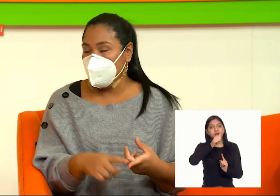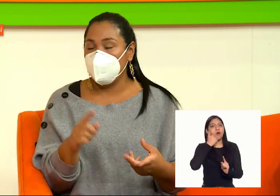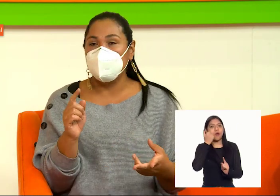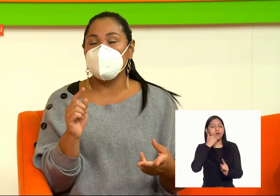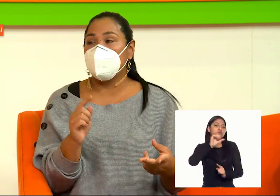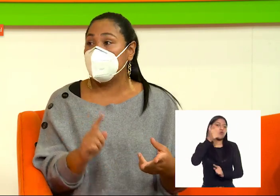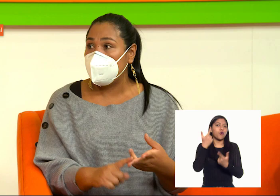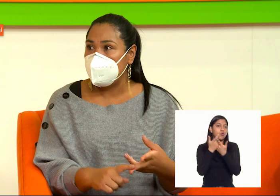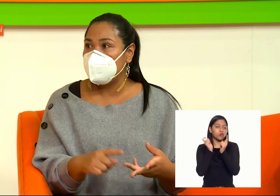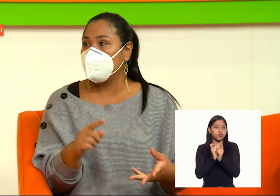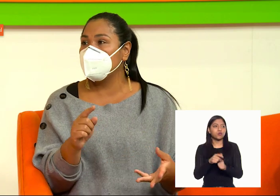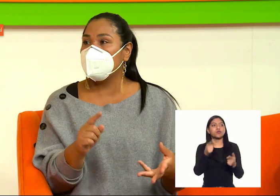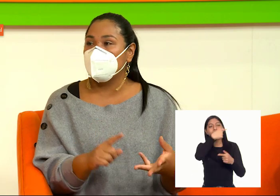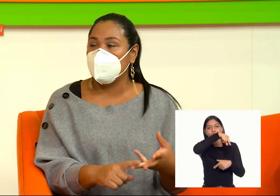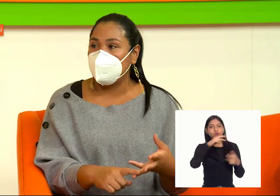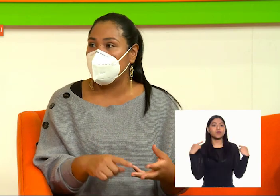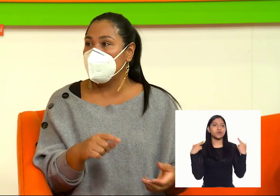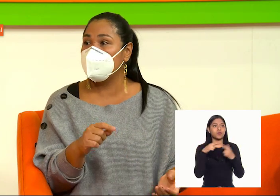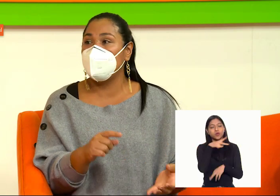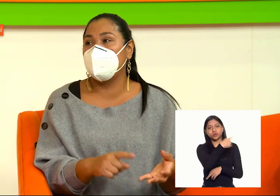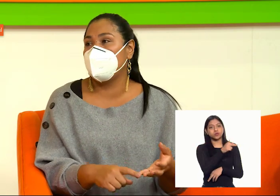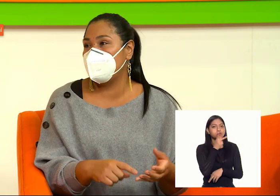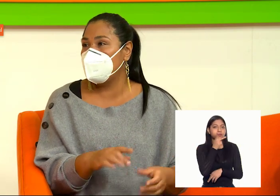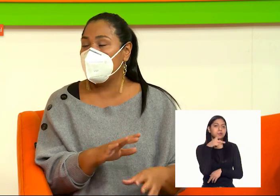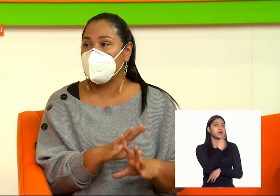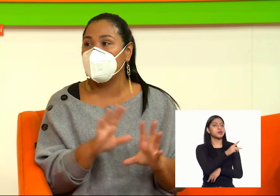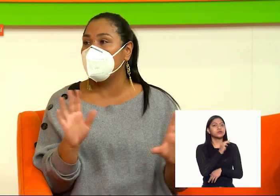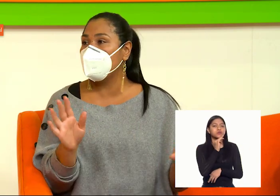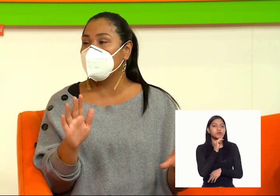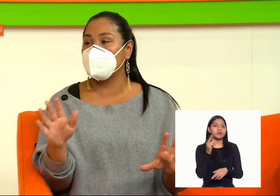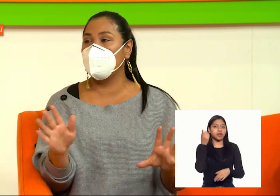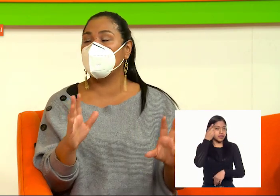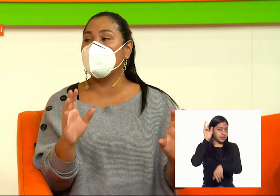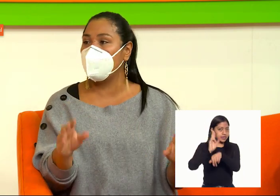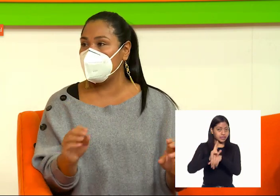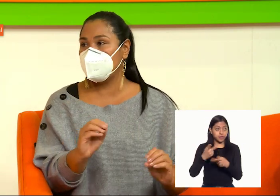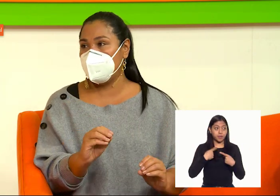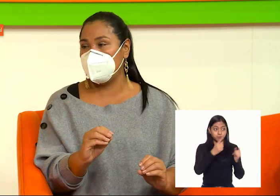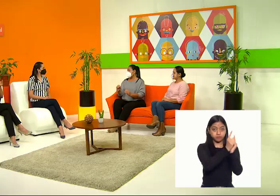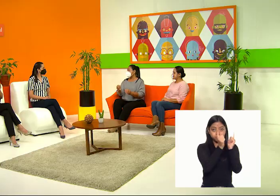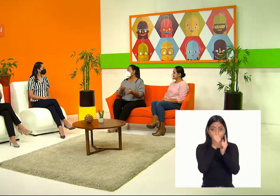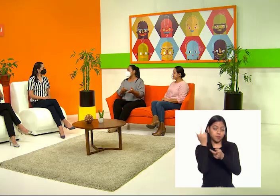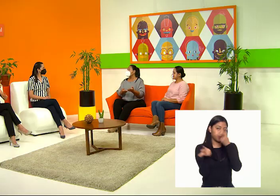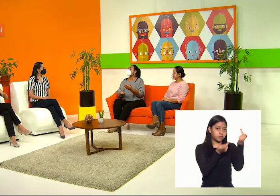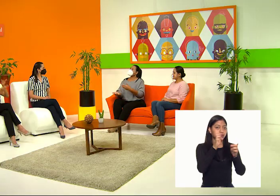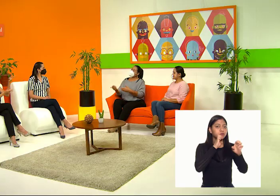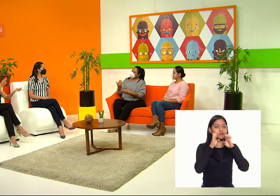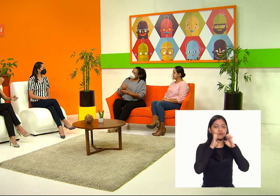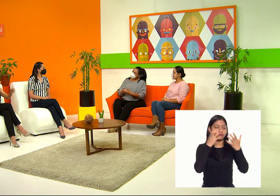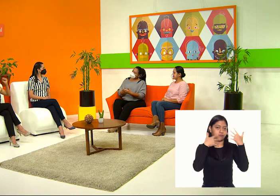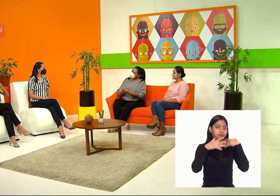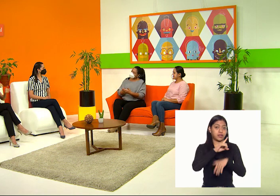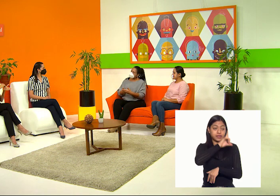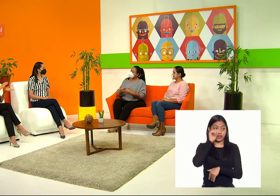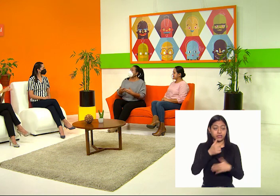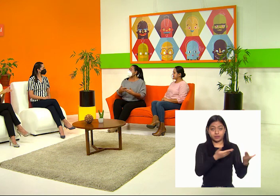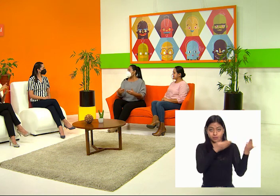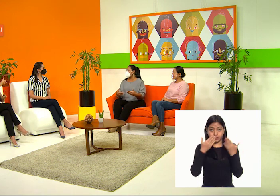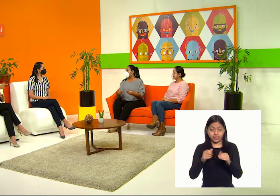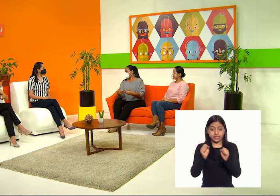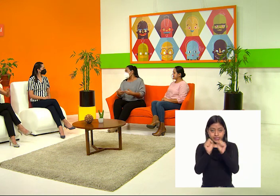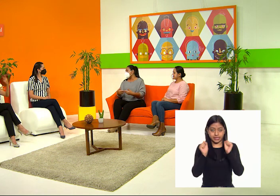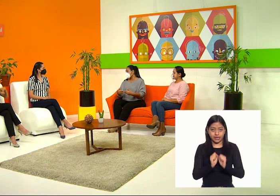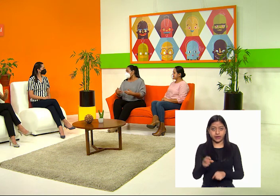otros grupos, a maestros, a sus papás, a la directora, a todo mundo que se encontraban, le hacían la entrevista. Después ya regresamos al salón